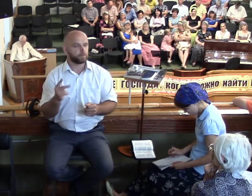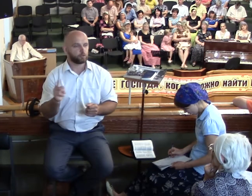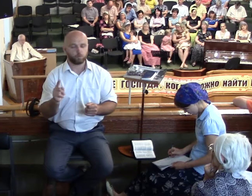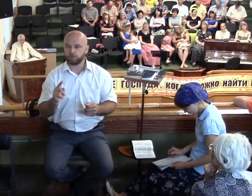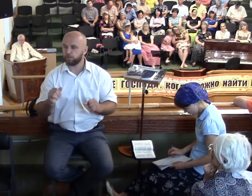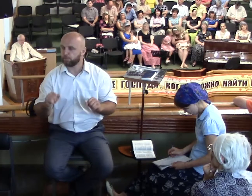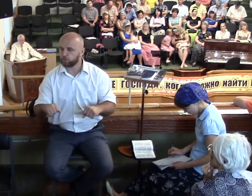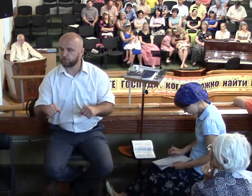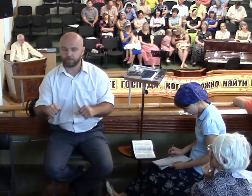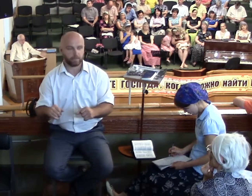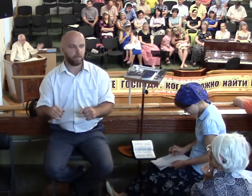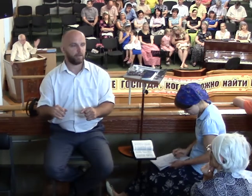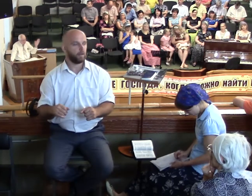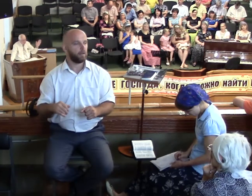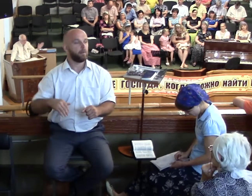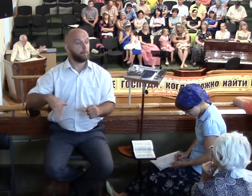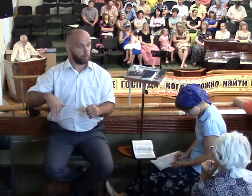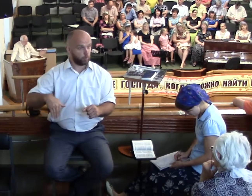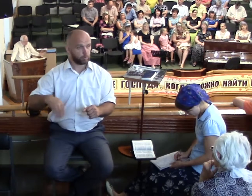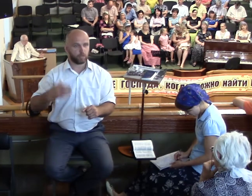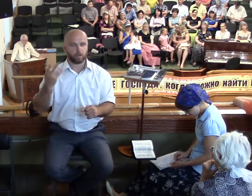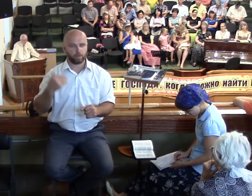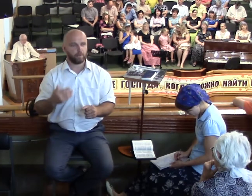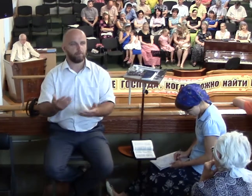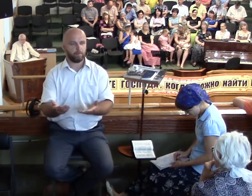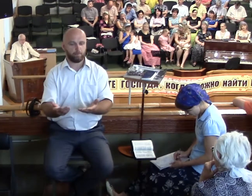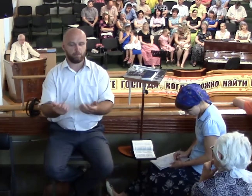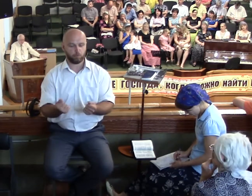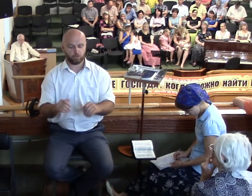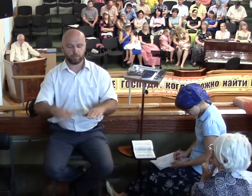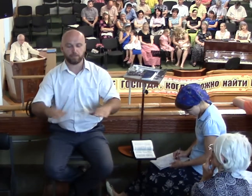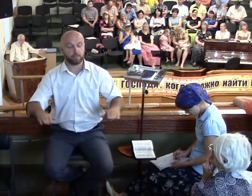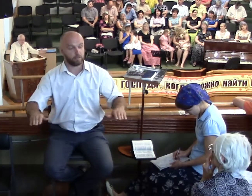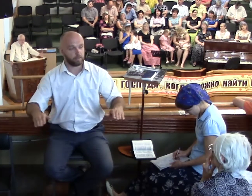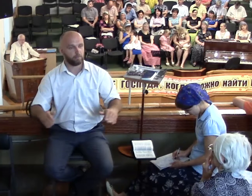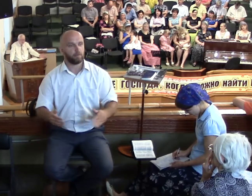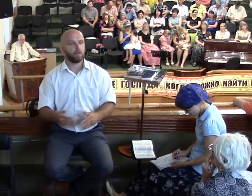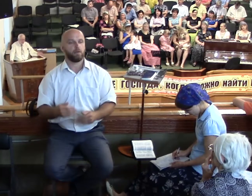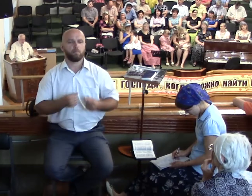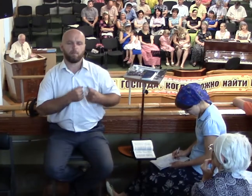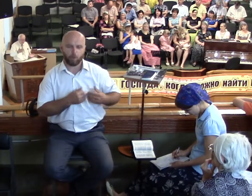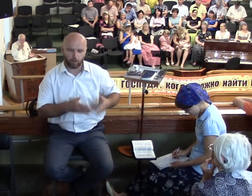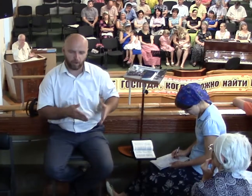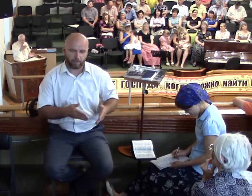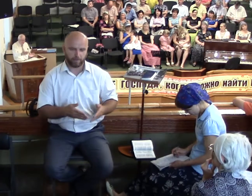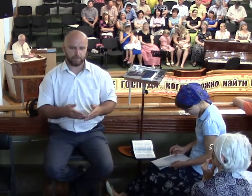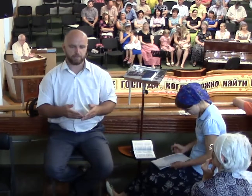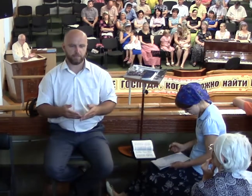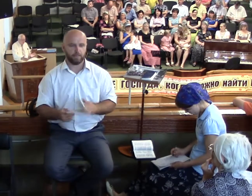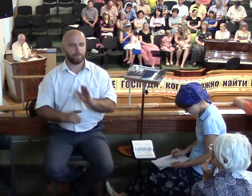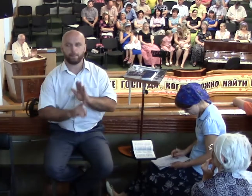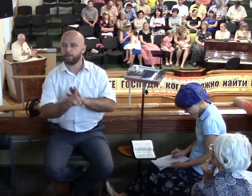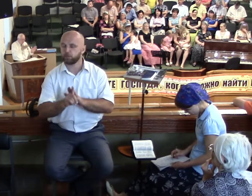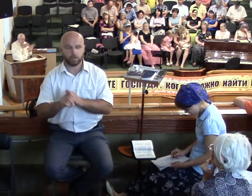практическое освящение. Это тот период, который мы живем после, знаете, когда мы покаялись и пока мы предстанем